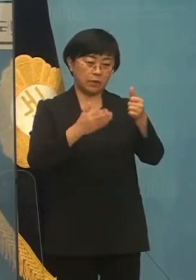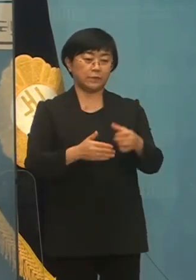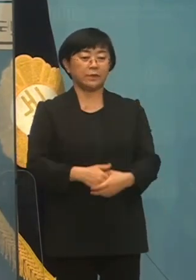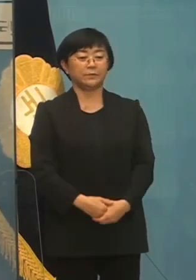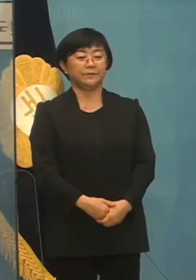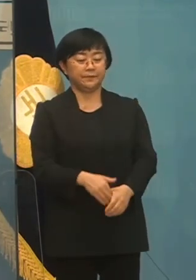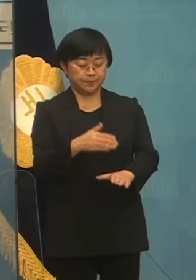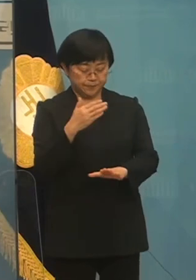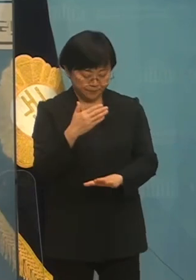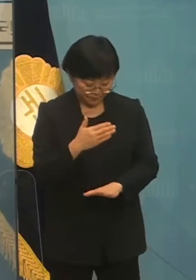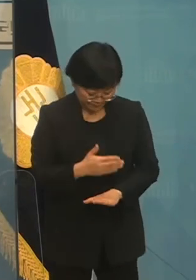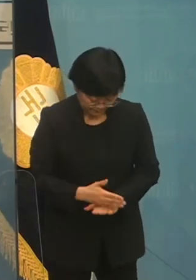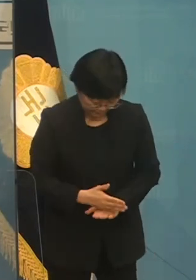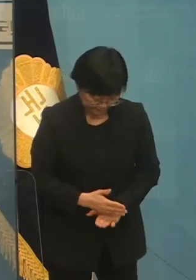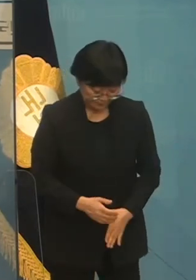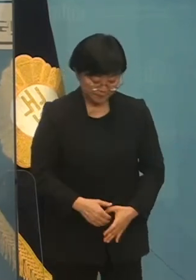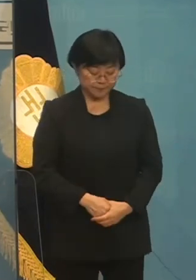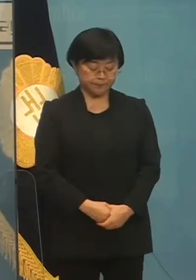부탁드리겠습니다. 감사합니다.